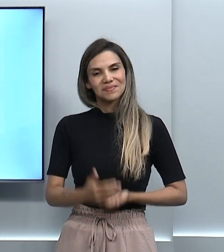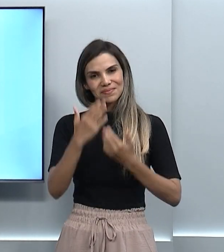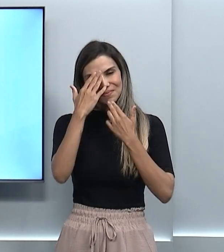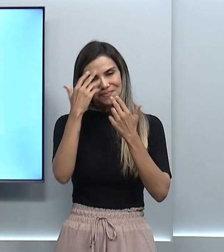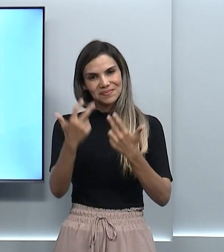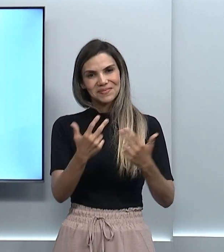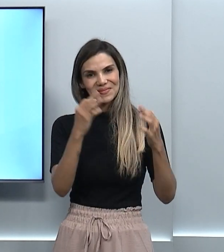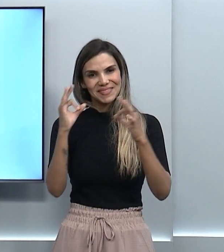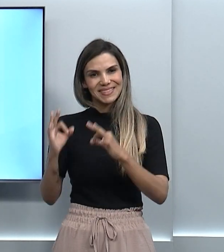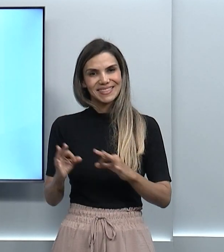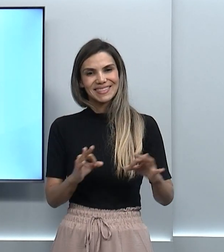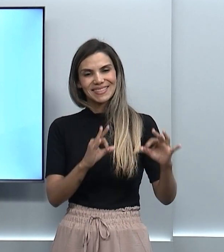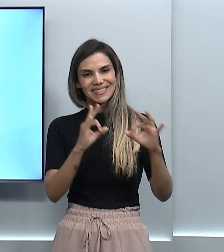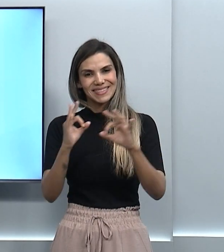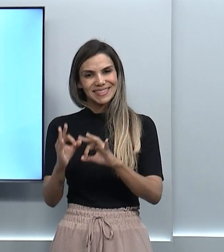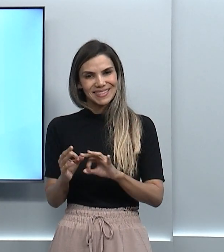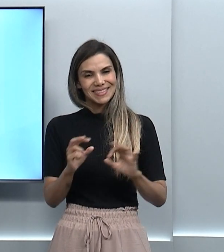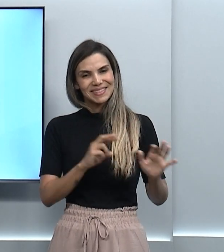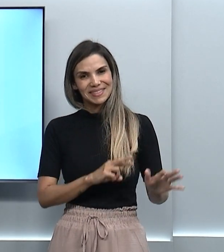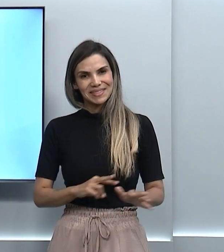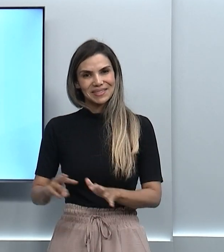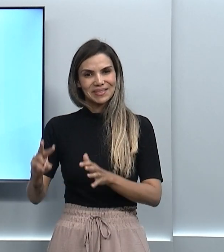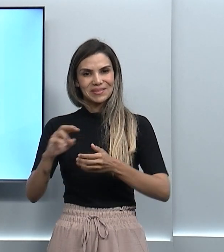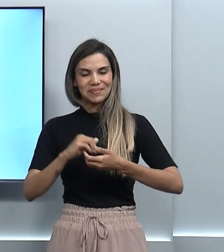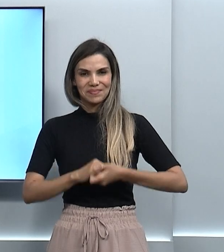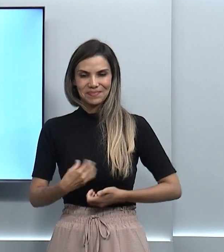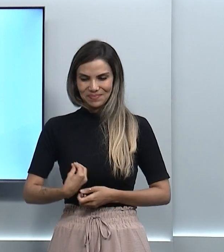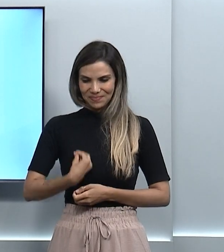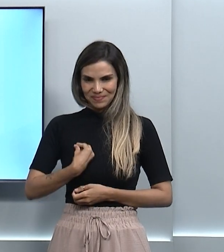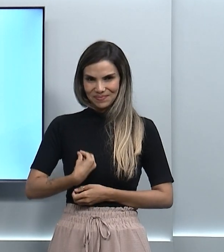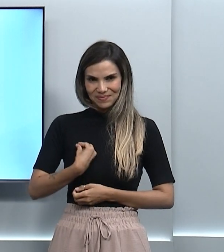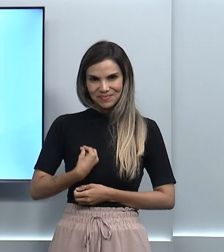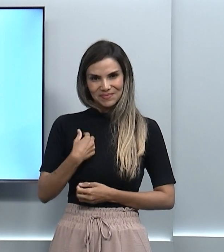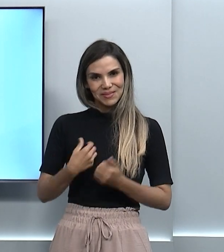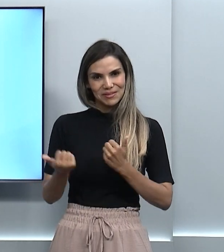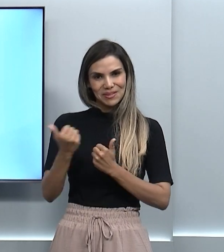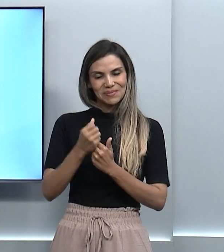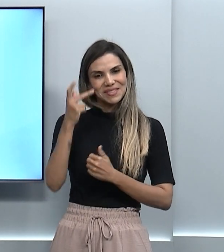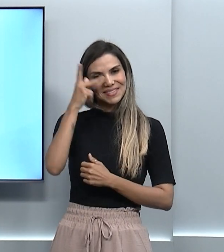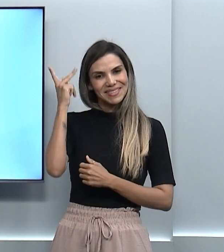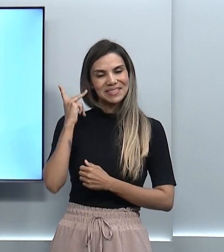obrigada pela sua companhia durante todo esse tempo em que eu estive cobrindo as férias da